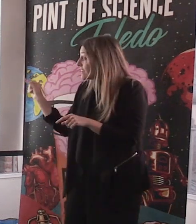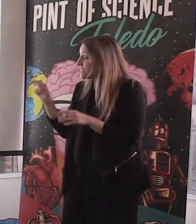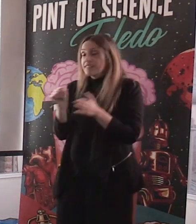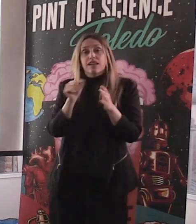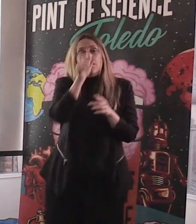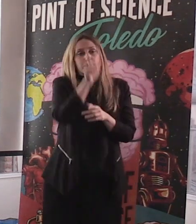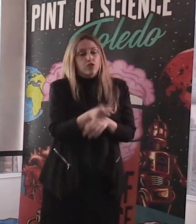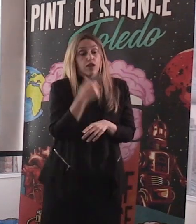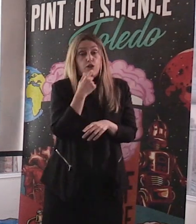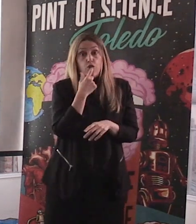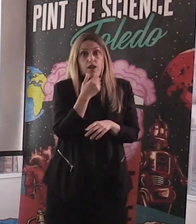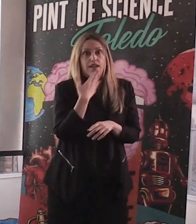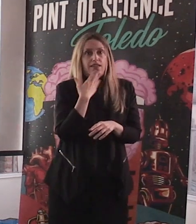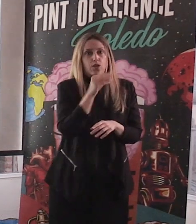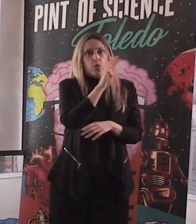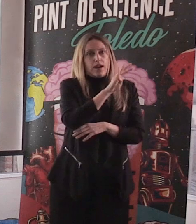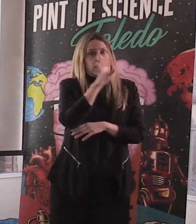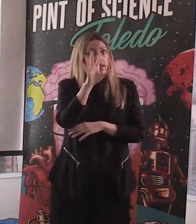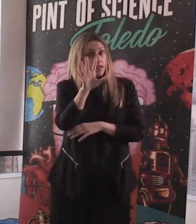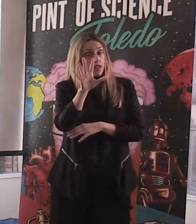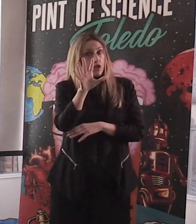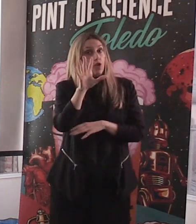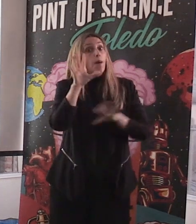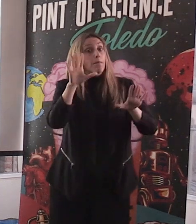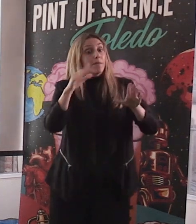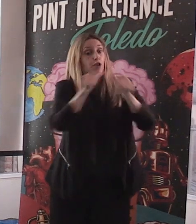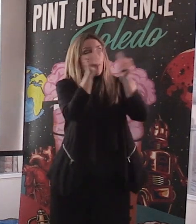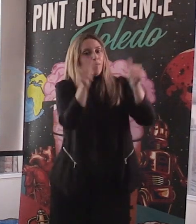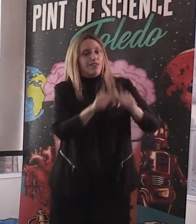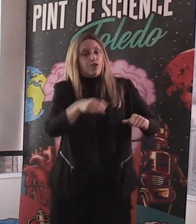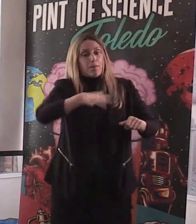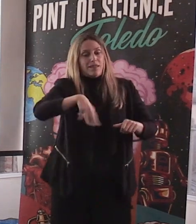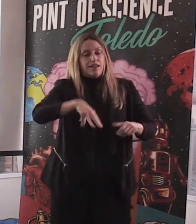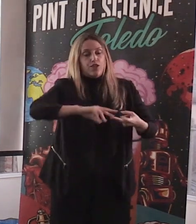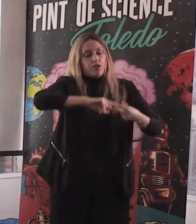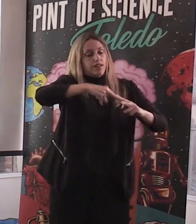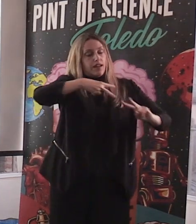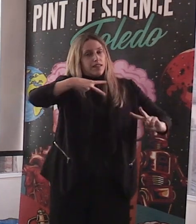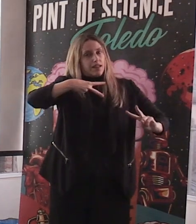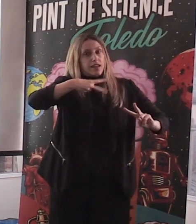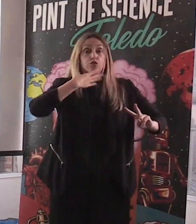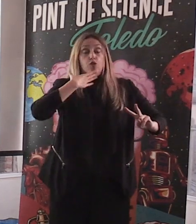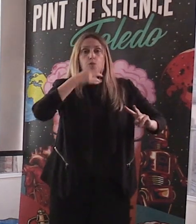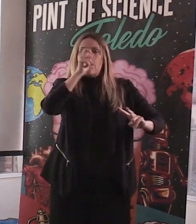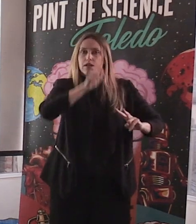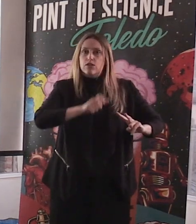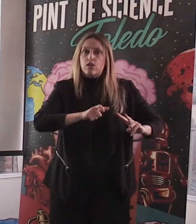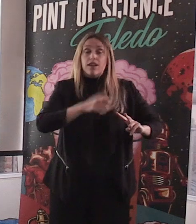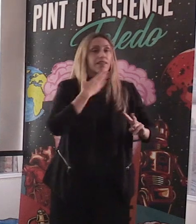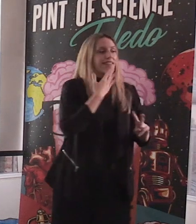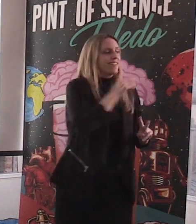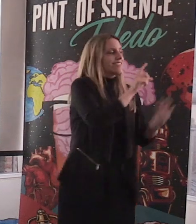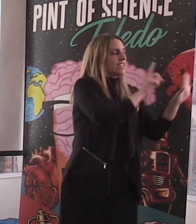45 años, pero su patrón de metilación de la ADN, del ADN es como de una persona de